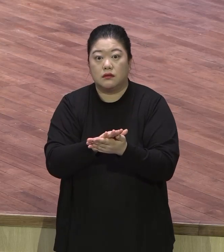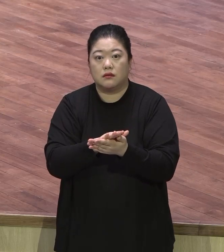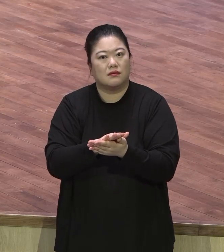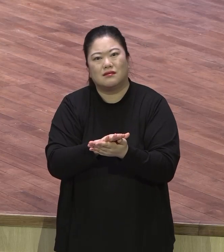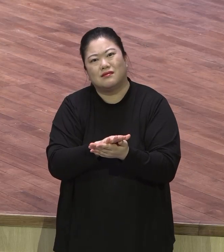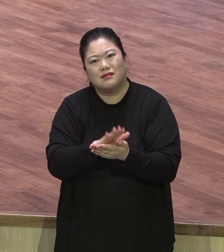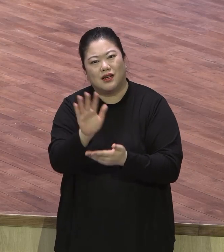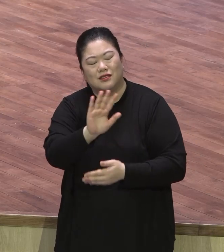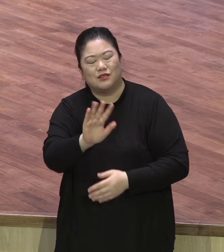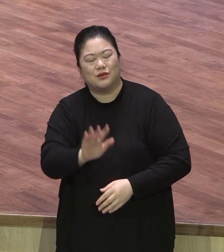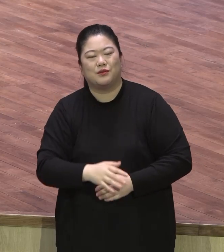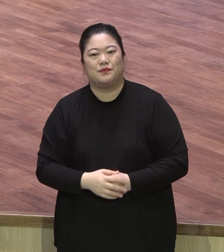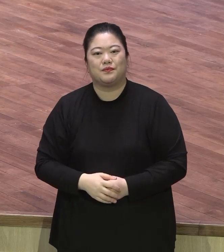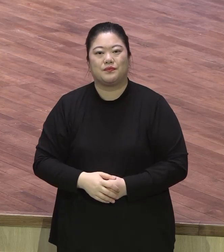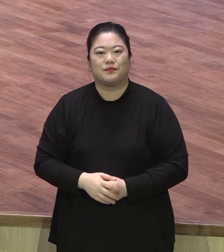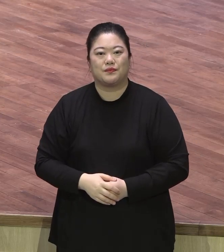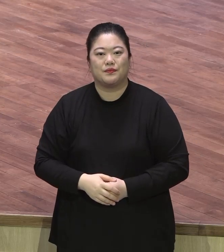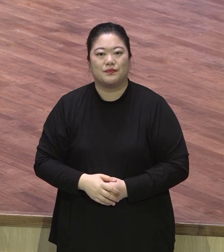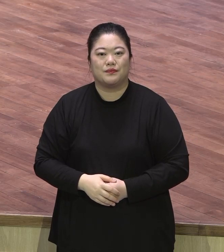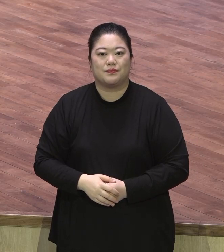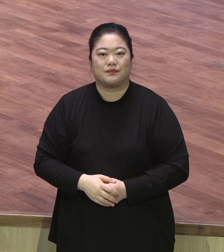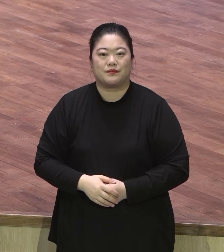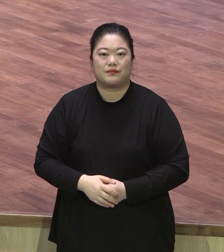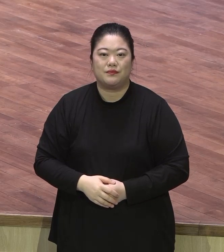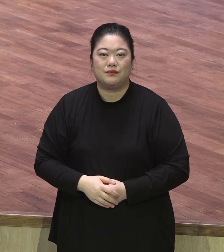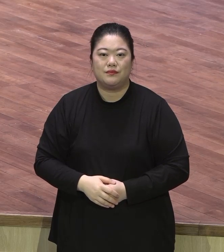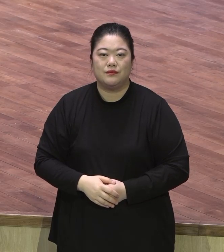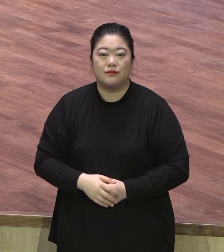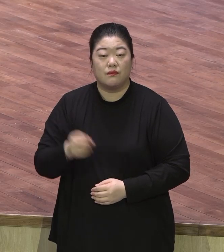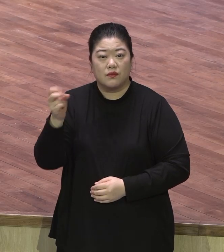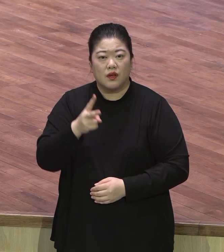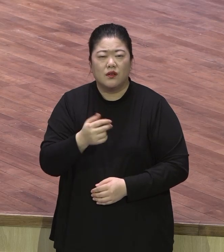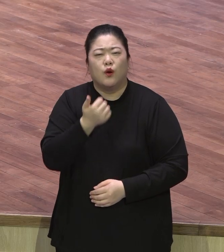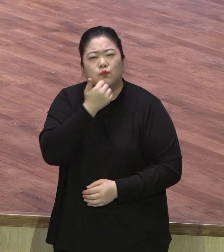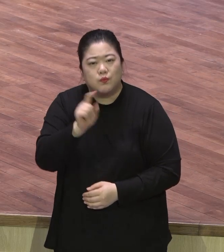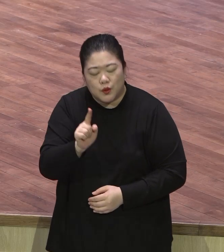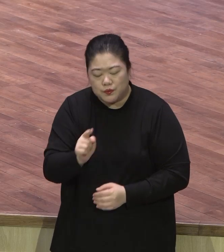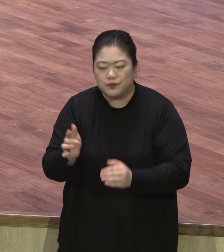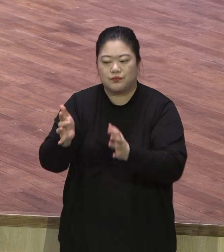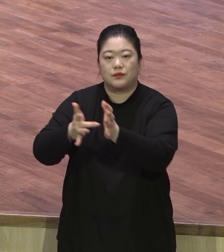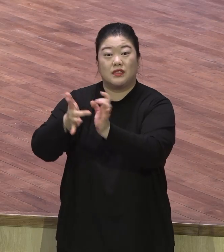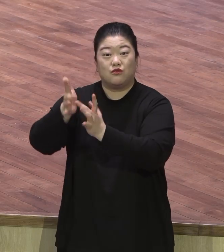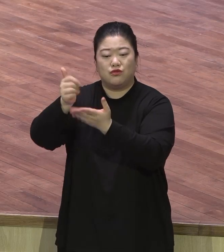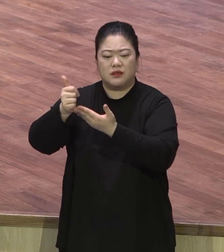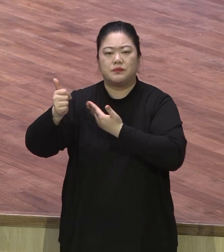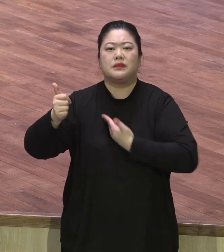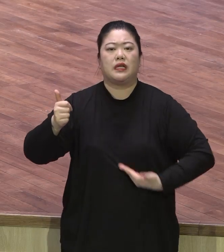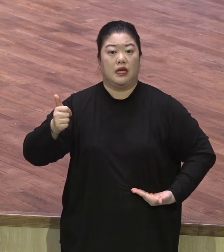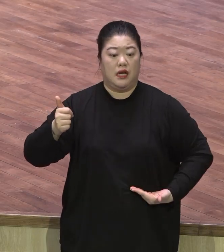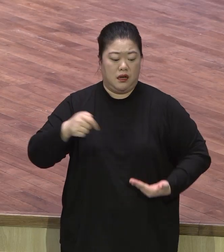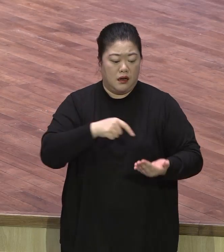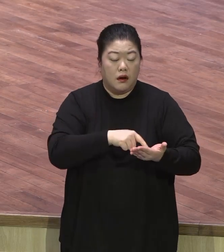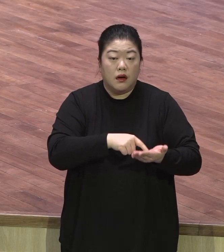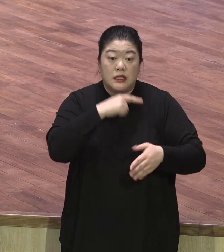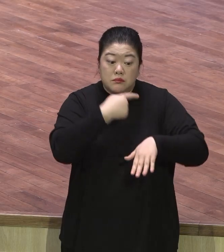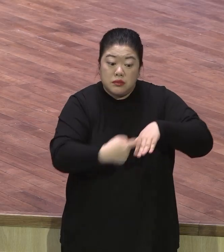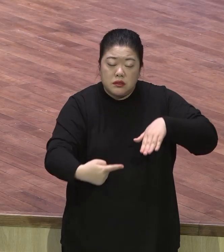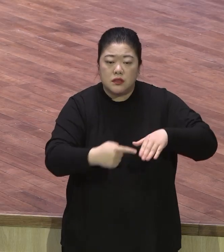심지어 예수님 제자들도 그랬어요 예수님 제자들이 이스라엘 사람들이잖아요